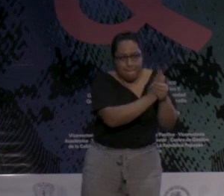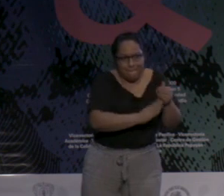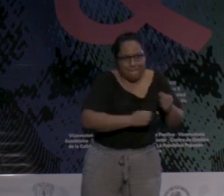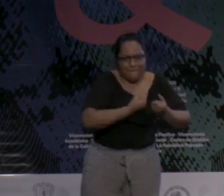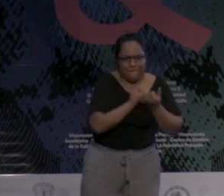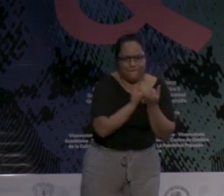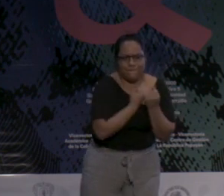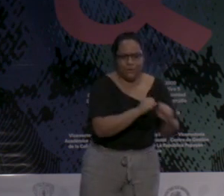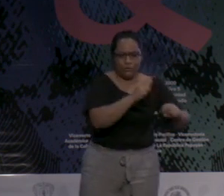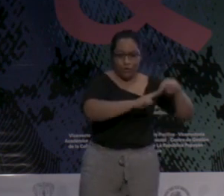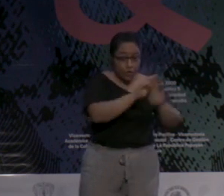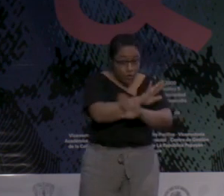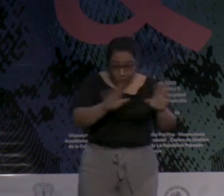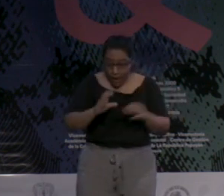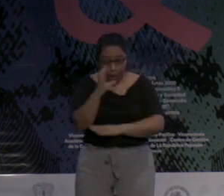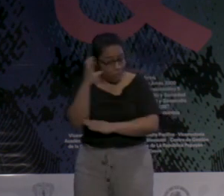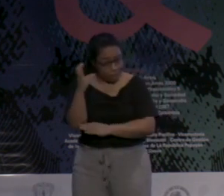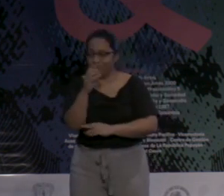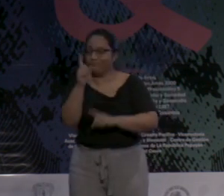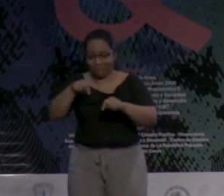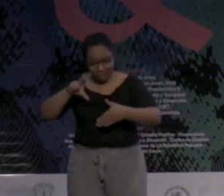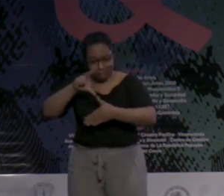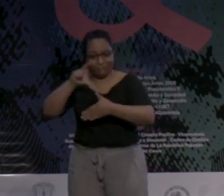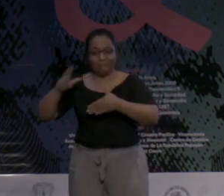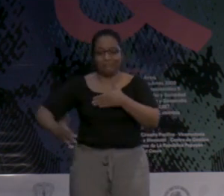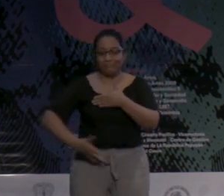vemos no solamente en Colombia, por toda América Latina.